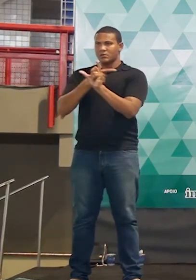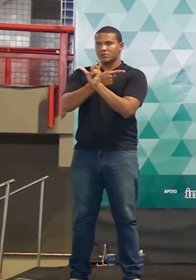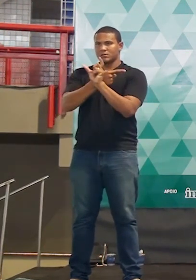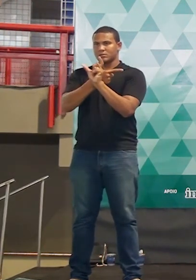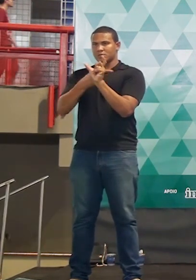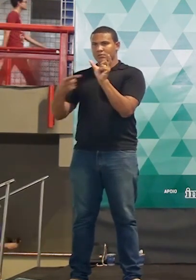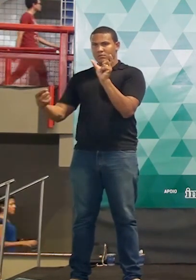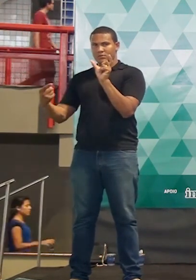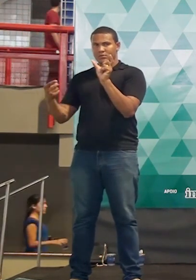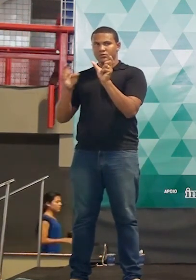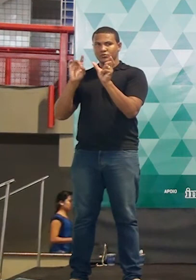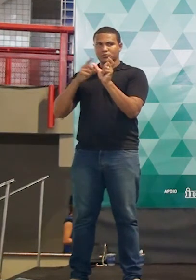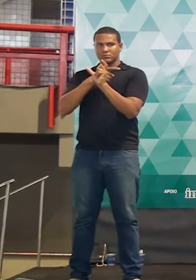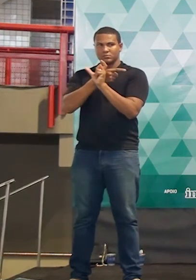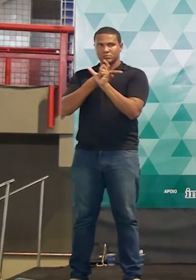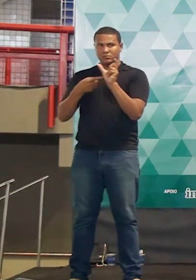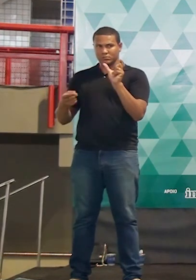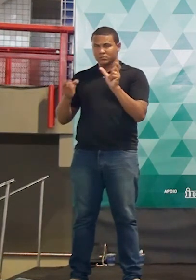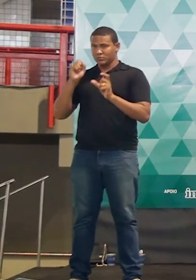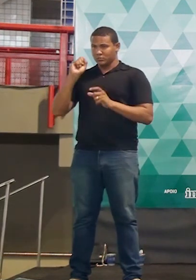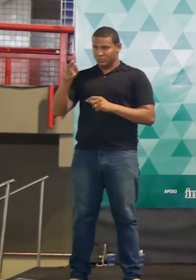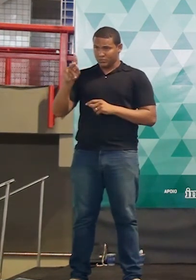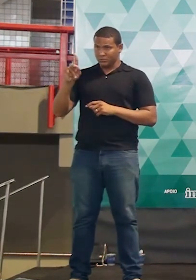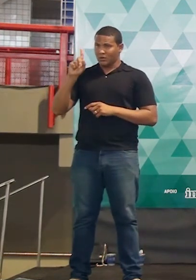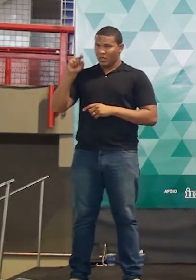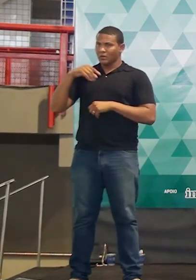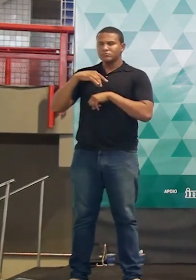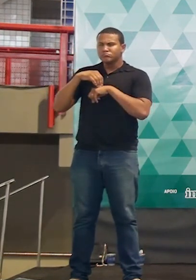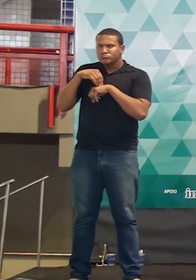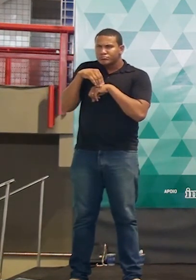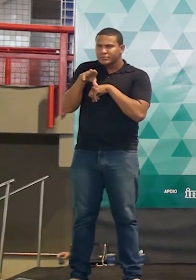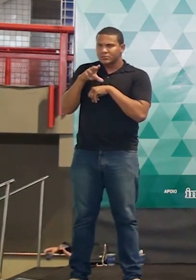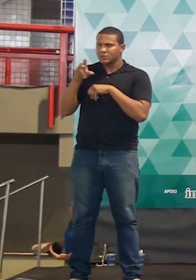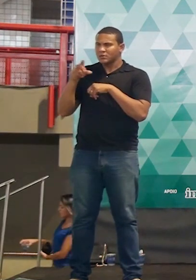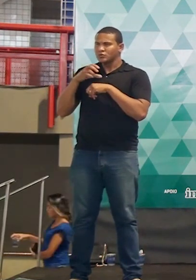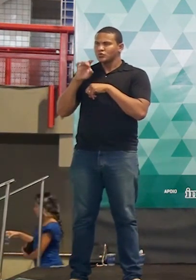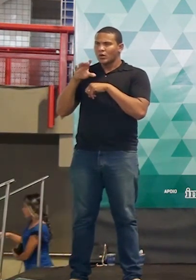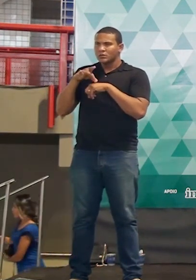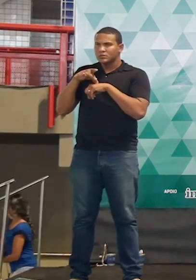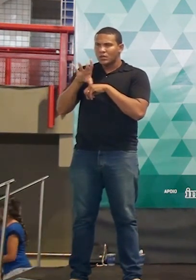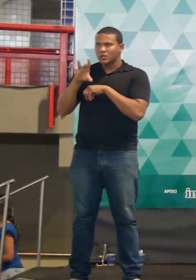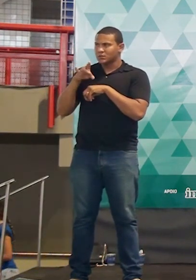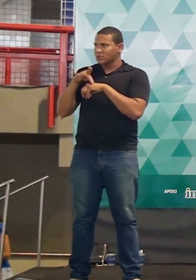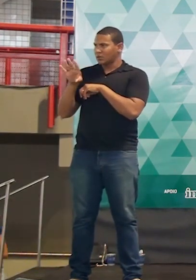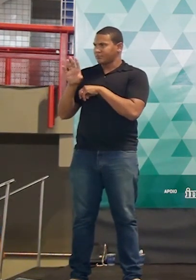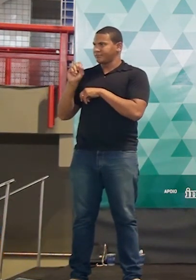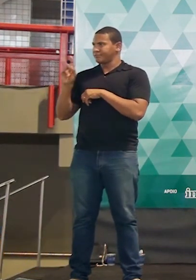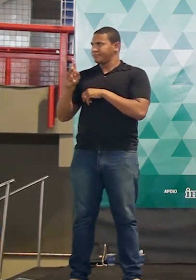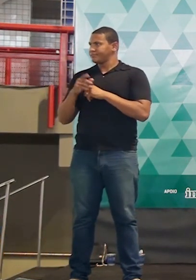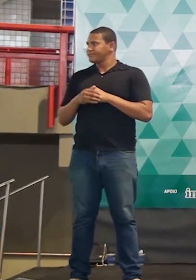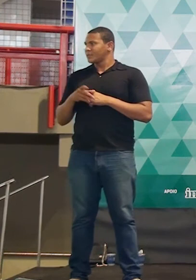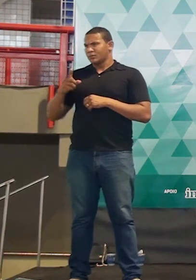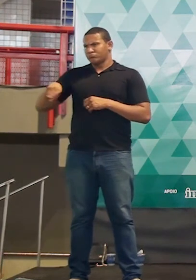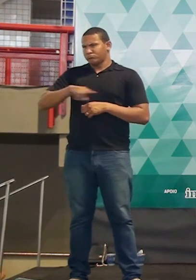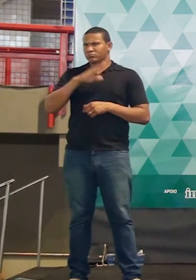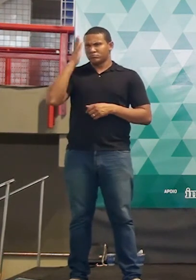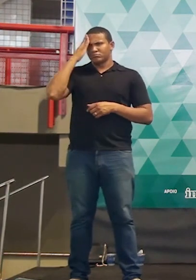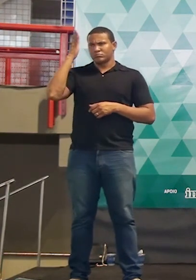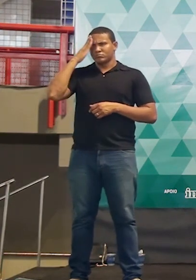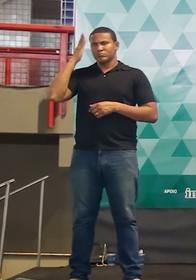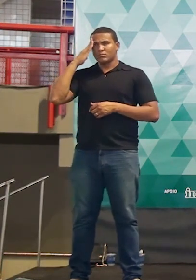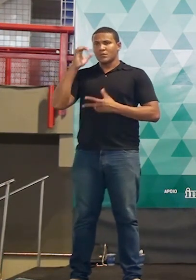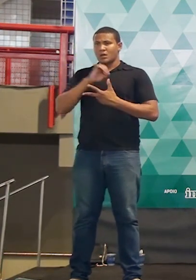da palavra, tá? Então ficam essas dicas. Hoje vocês sabem que no Enem eles não vão